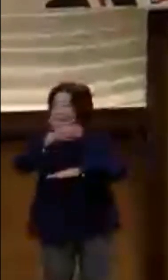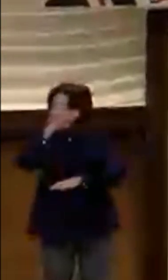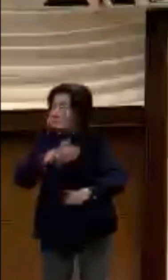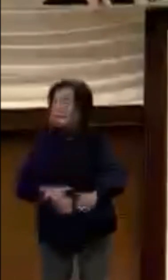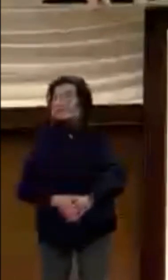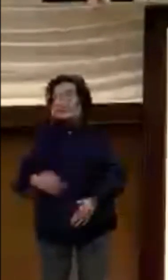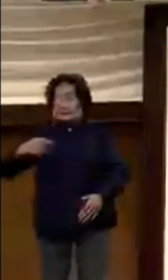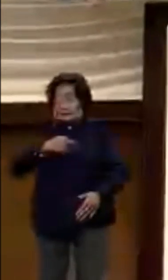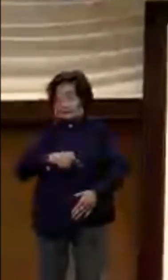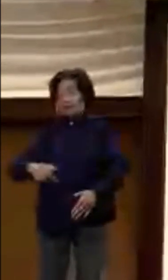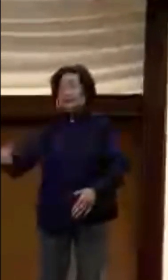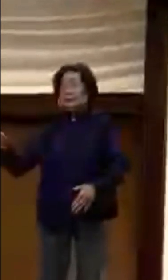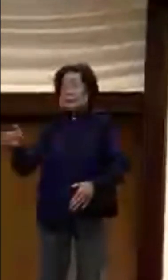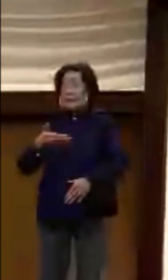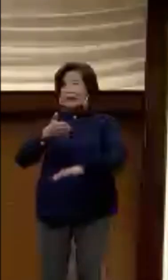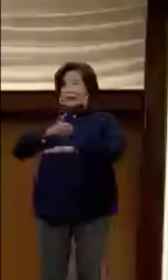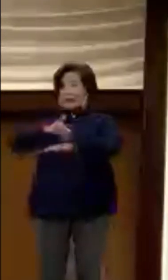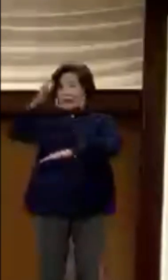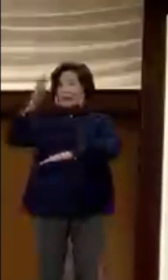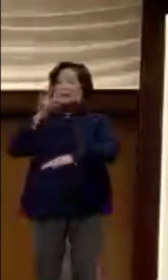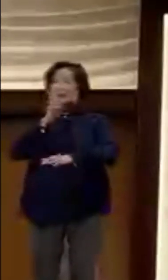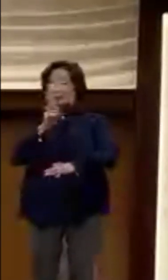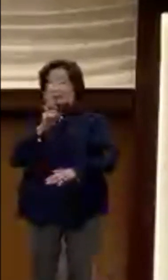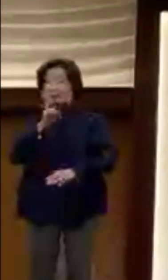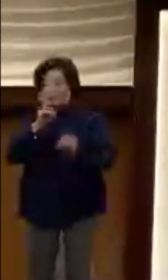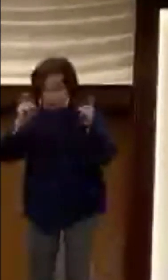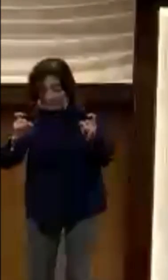ございます。心からお礼を申し上げます。